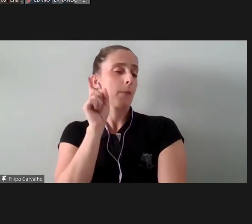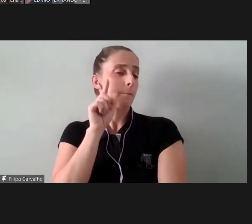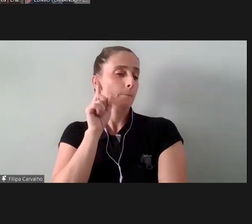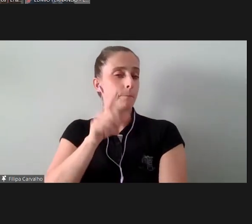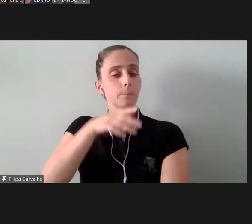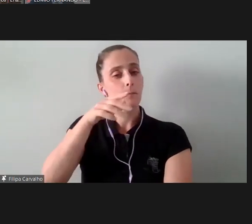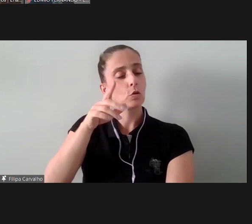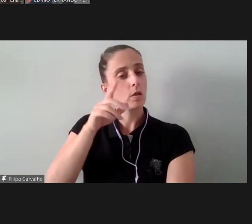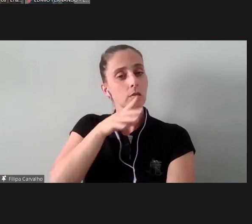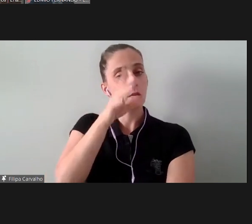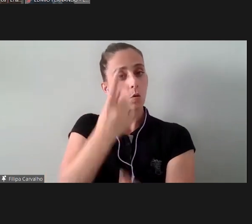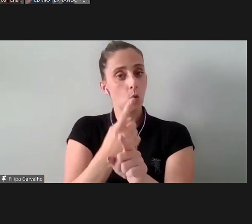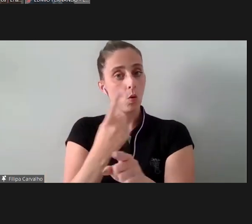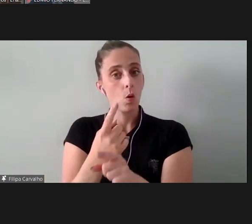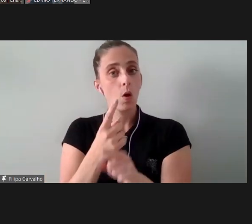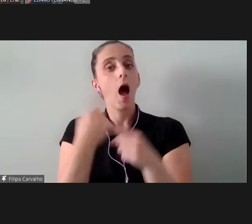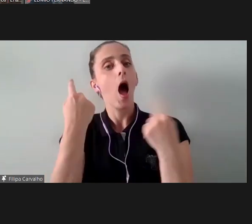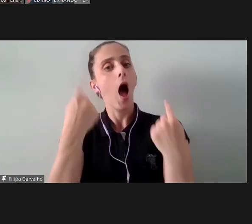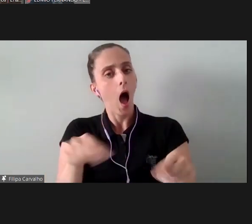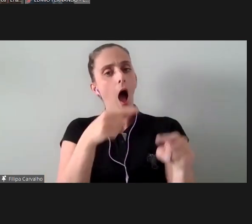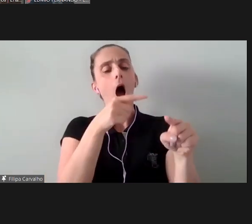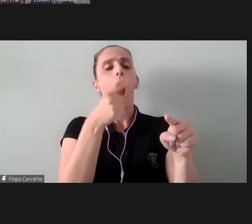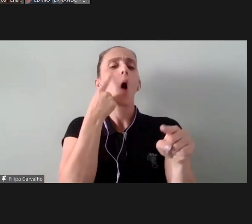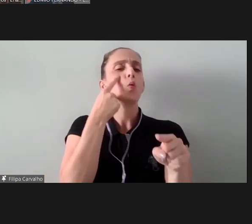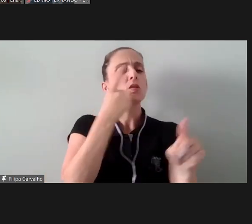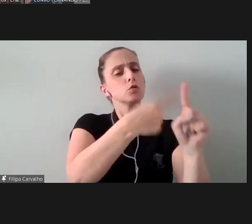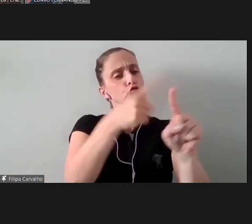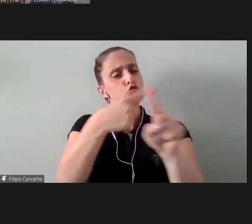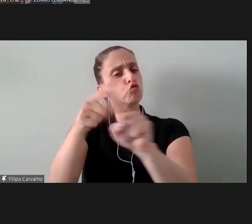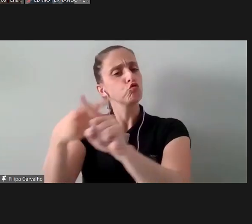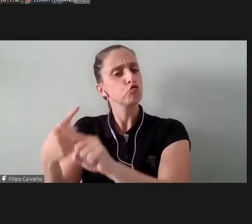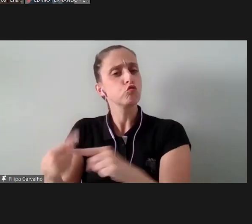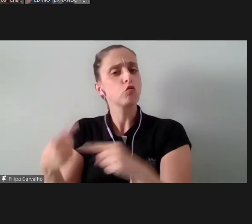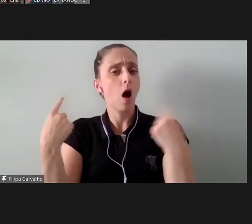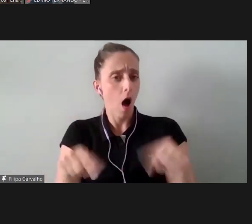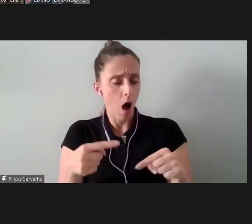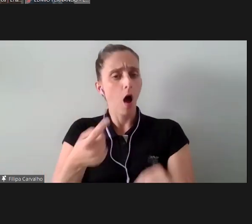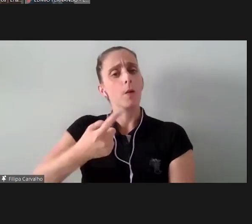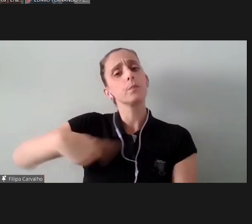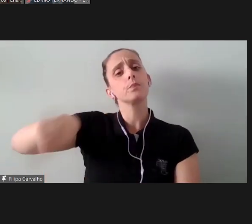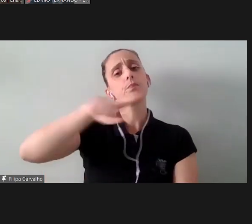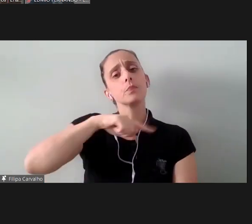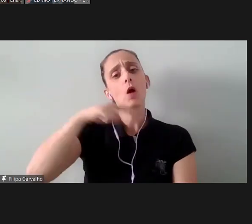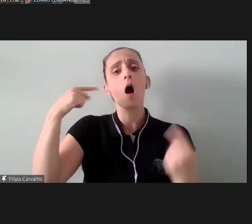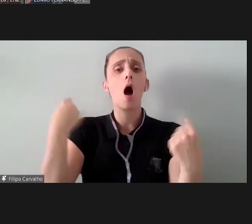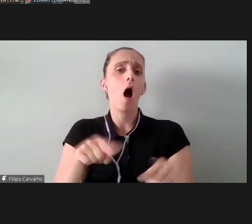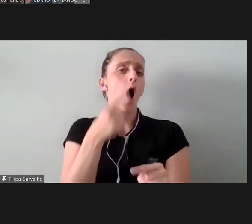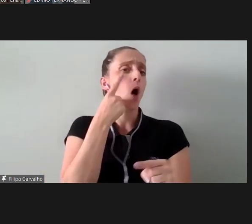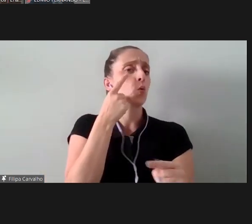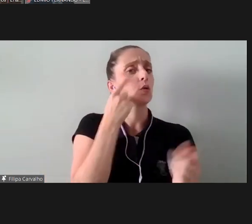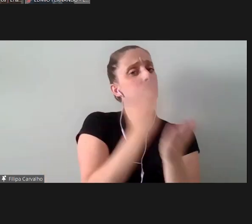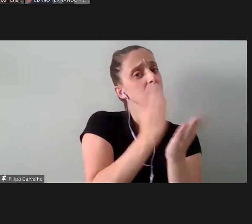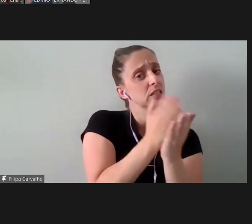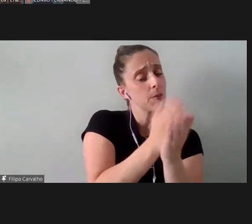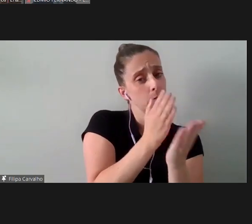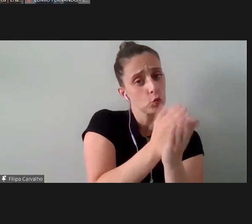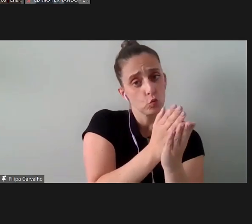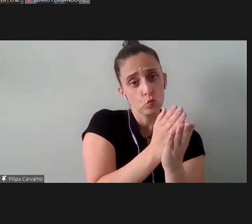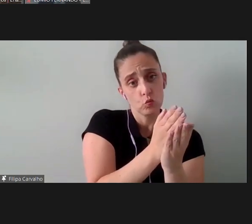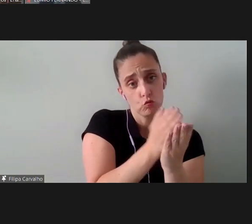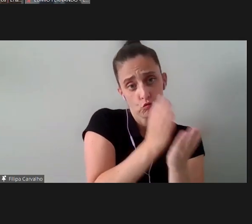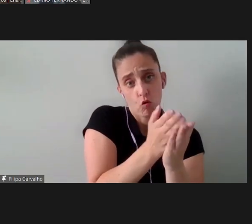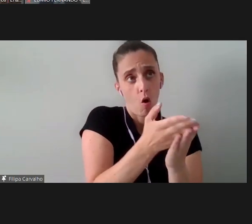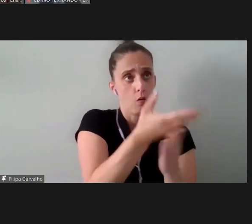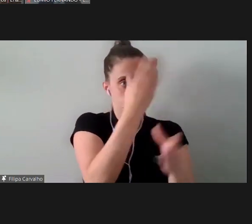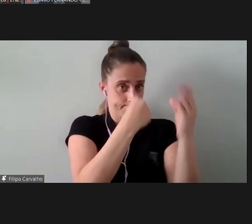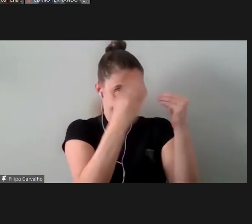particularmente relevante, que é há diferentes fontes de conhecimento. Nós temos o conhecimento académico,